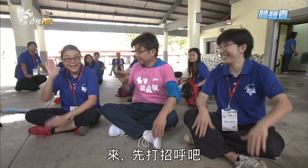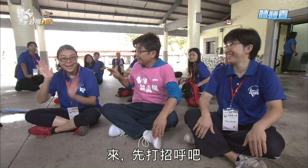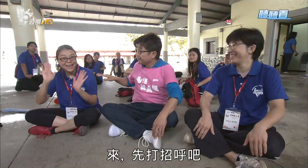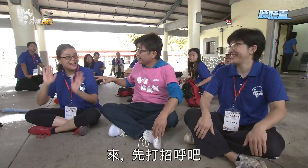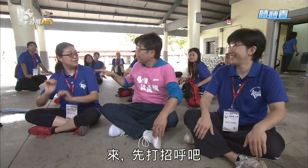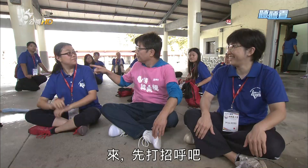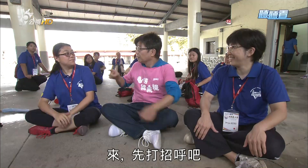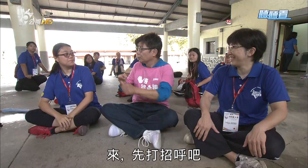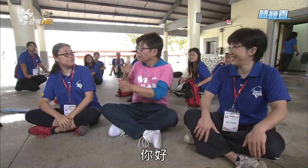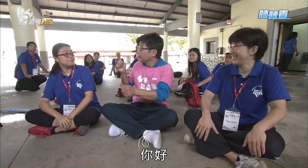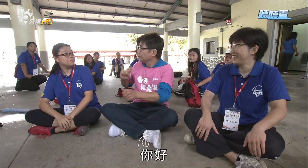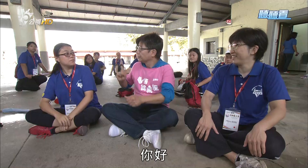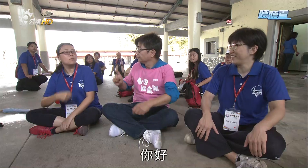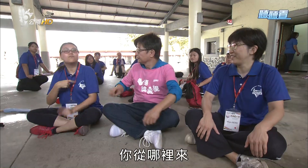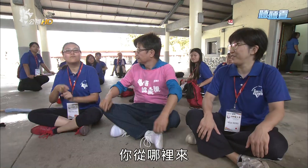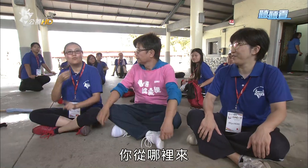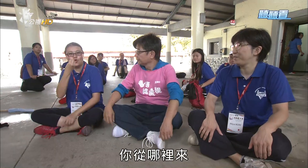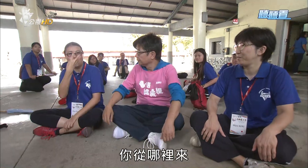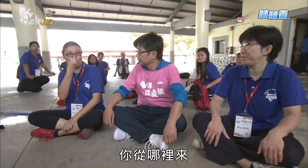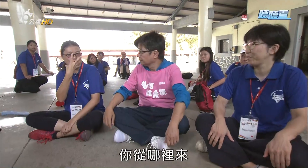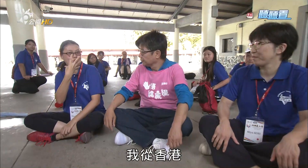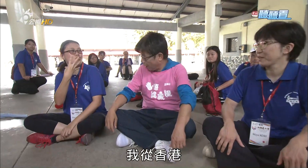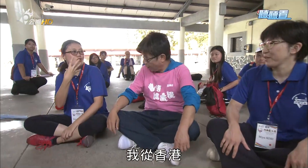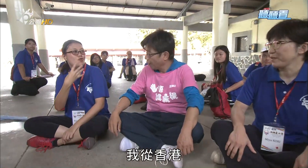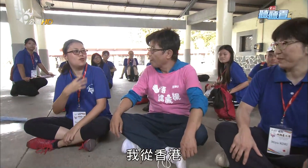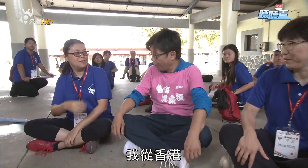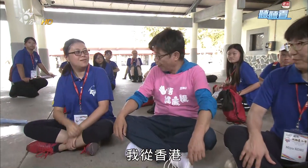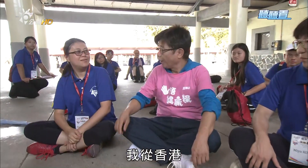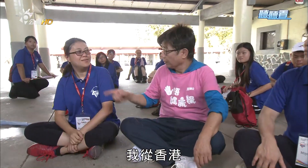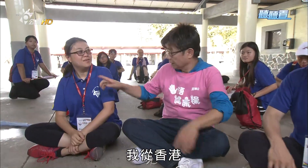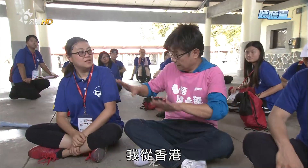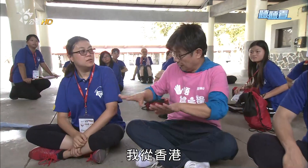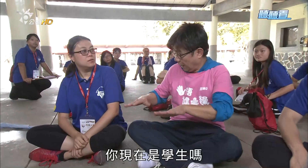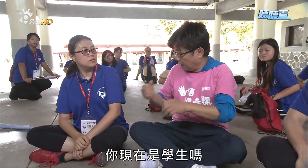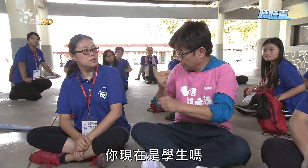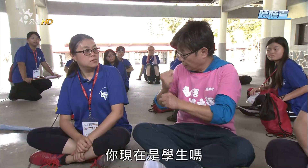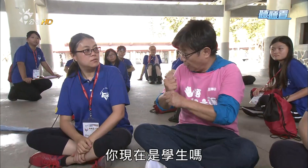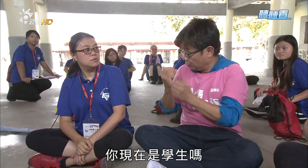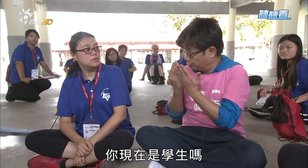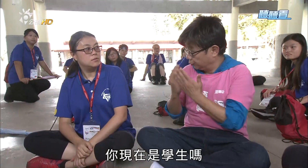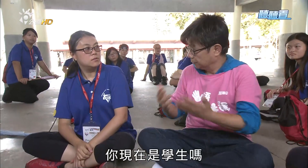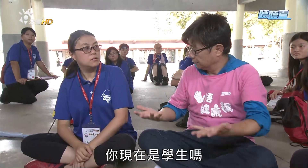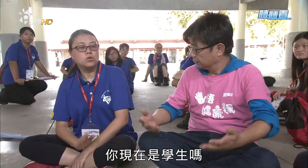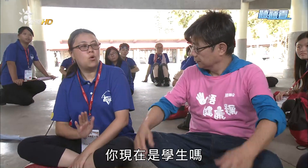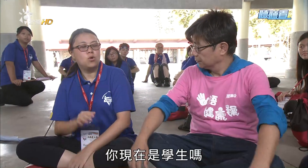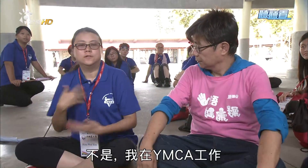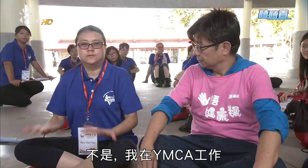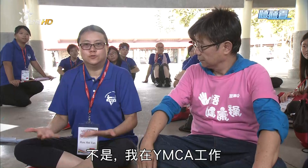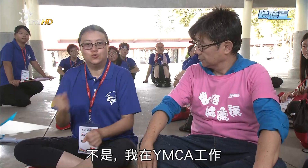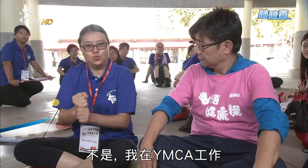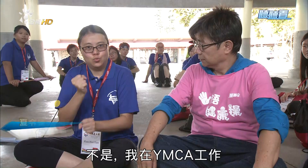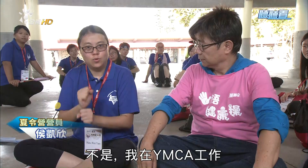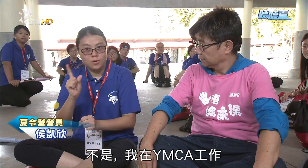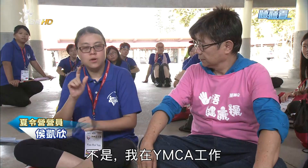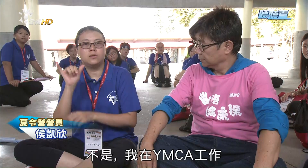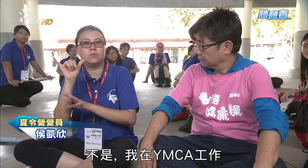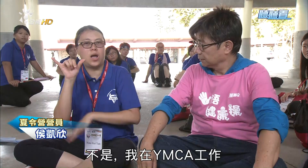先打招呼吧。 你好， 你从哪里来啊？ 我从香港。 哦，你现在是学生吗？ 不是哦，我在